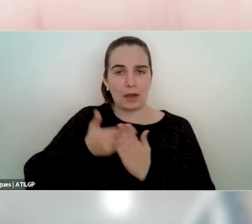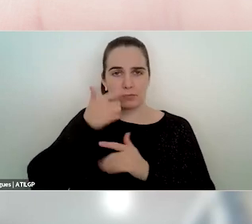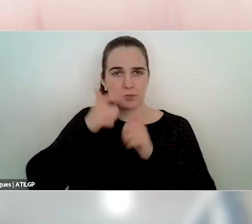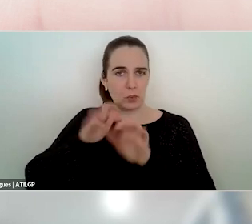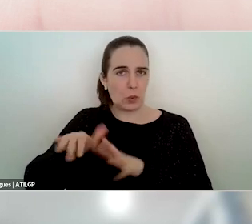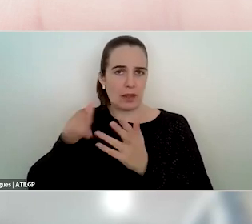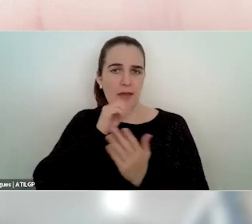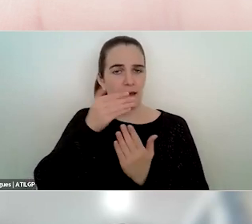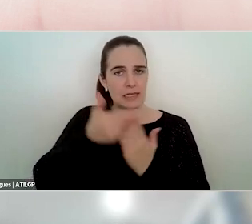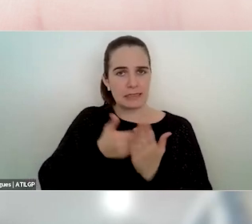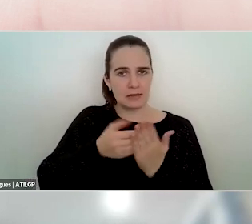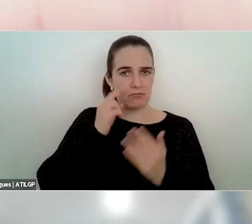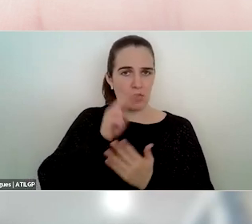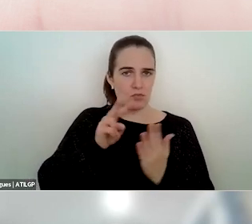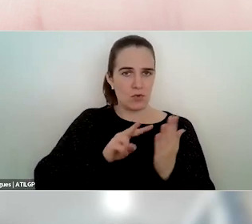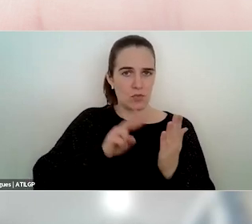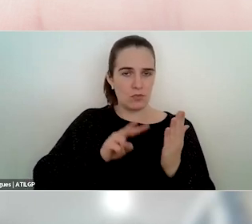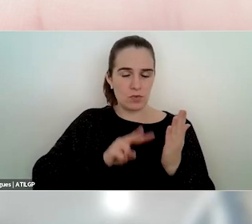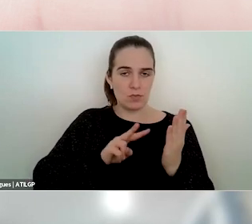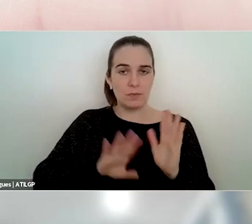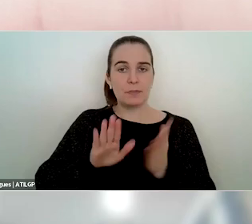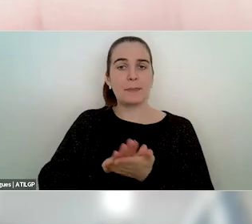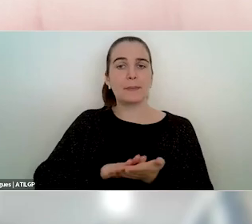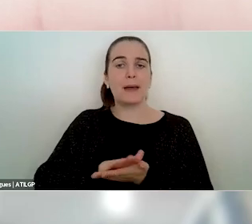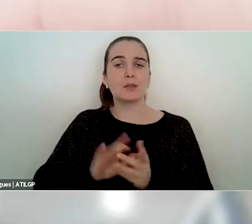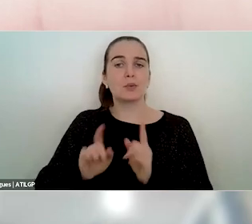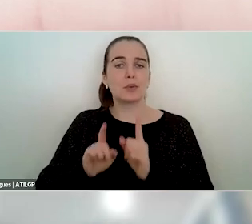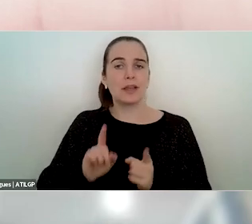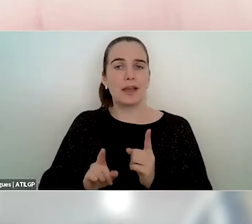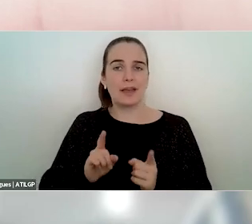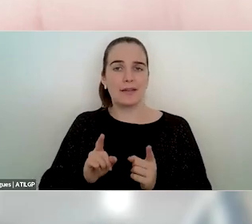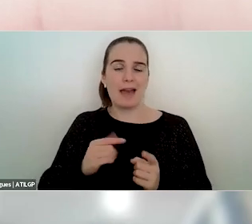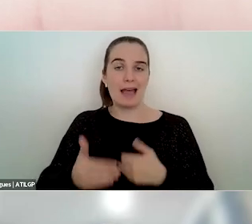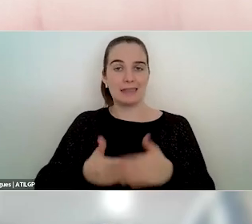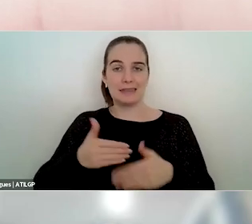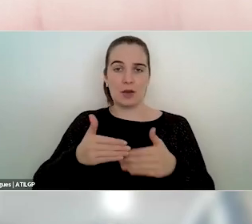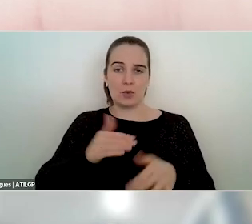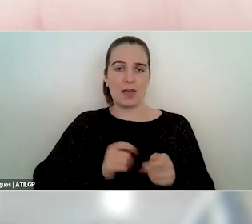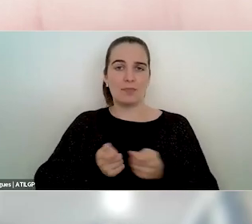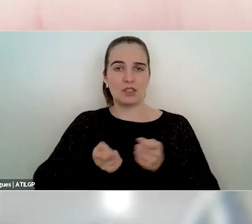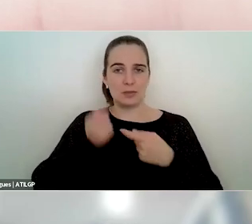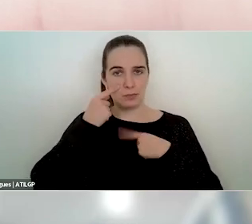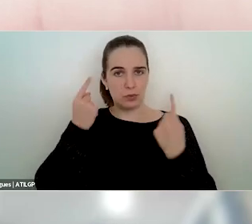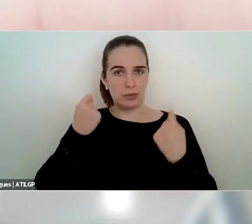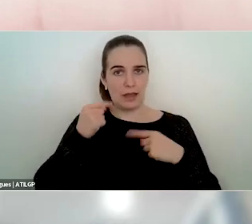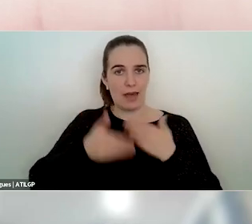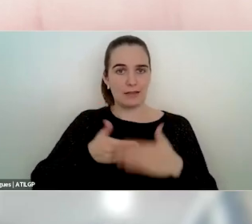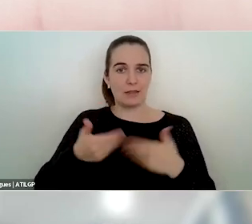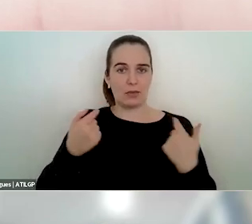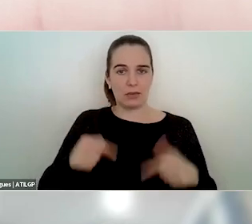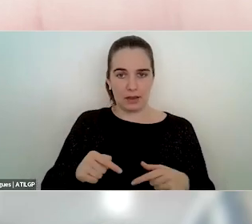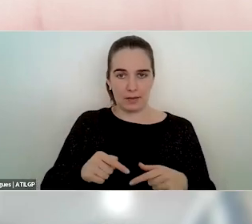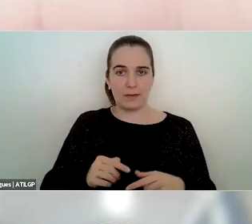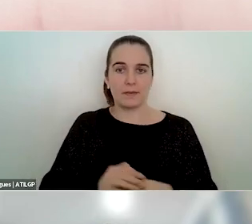como base daquilo que é a atuação da administração pública e mesmo que esses